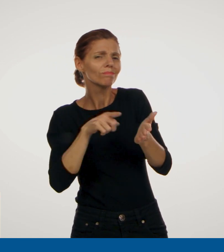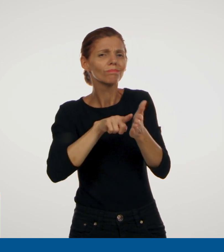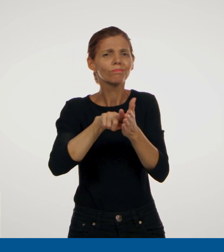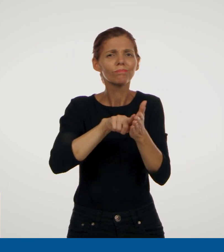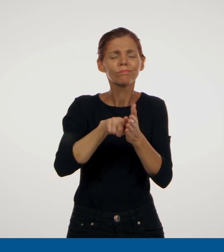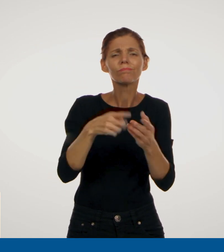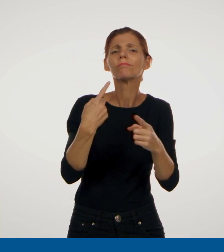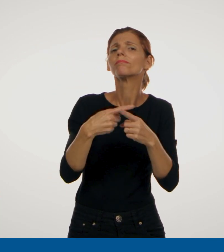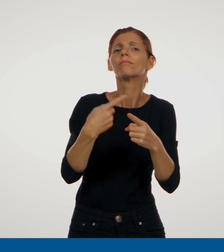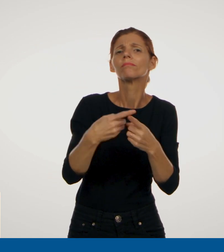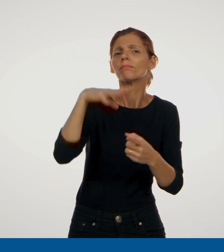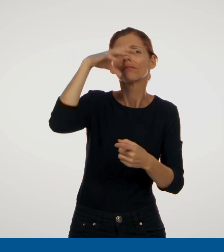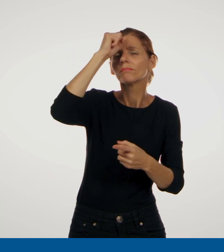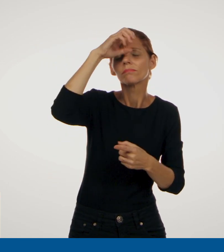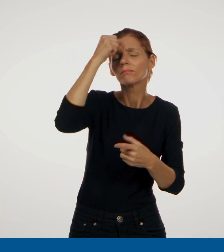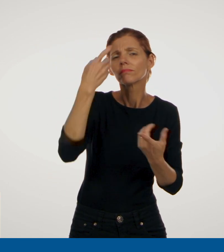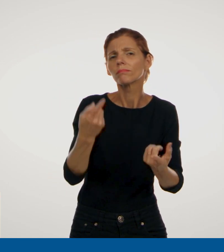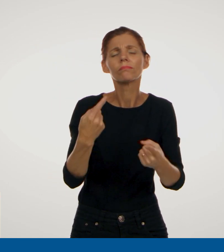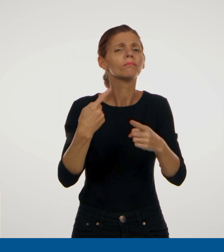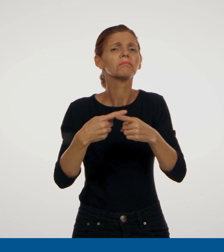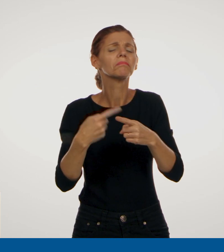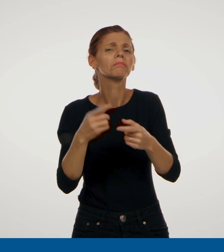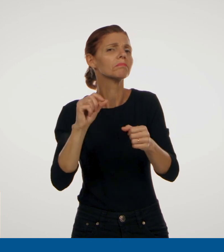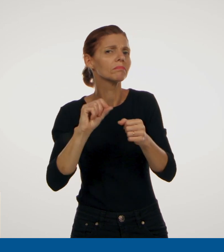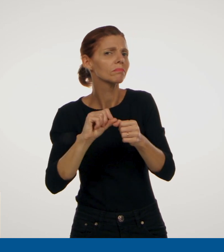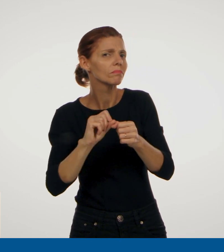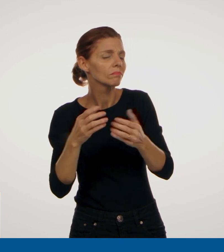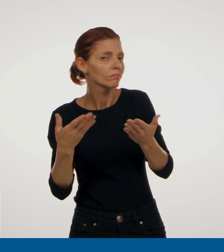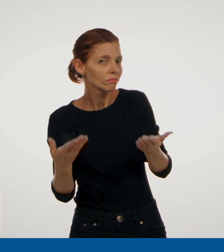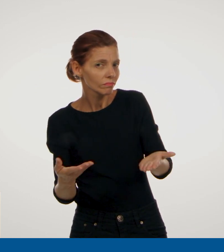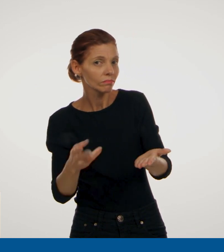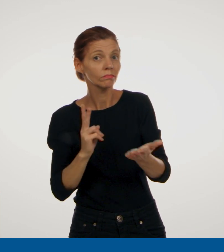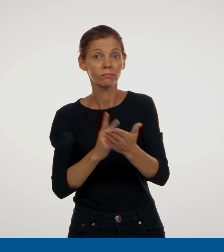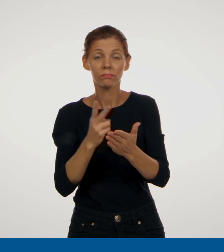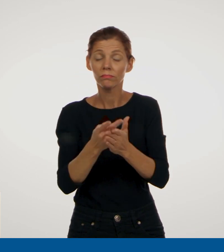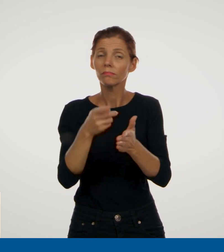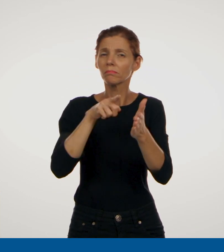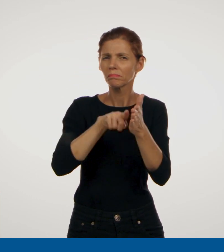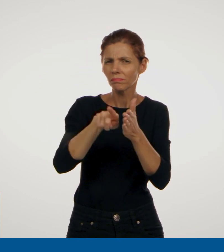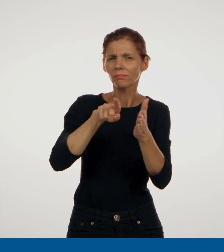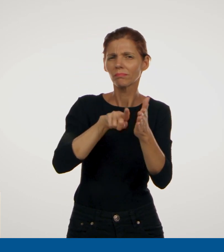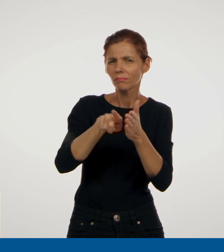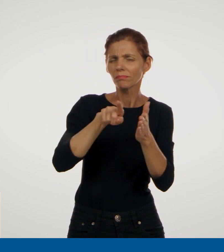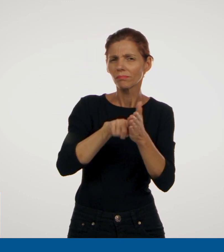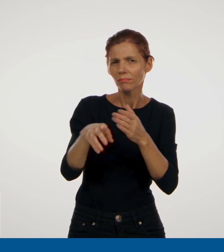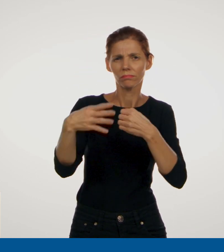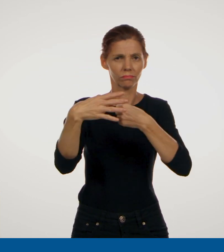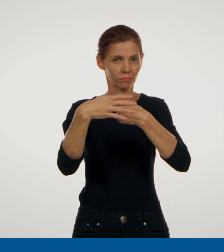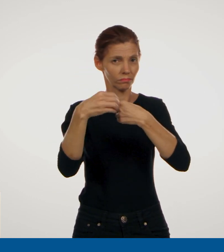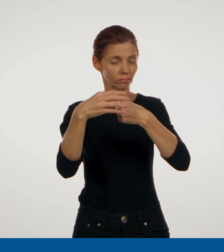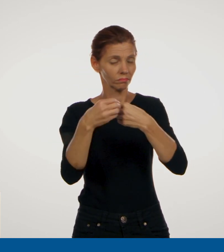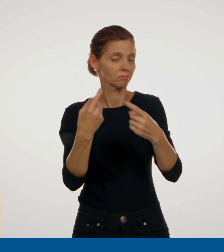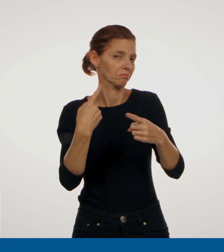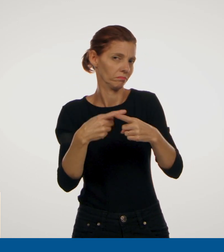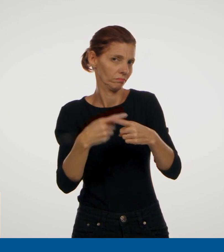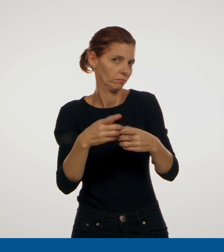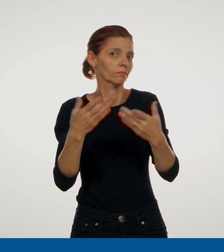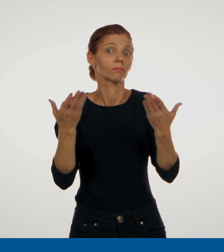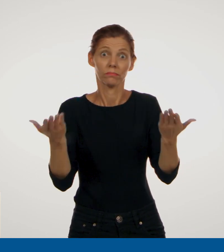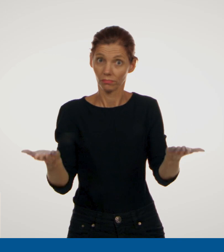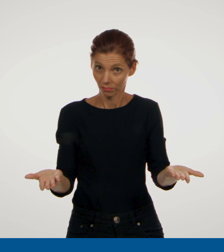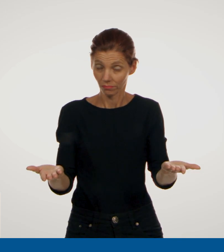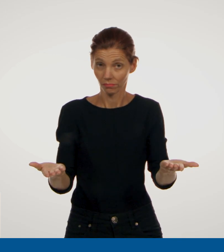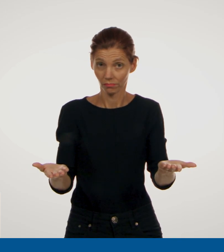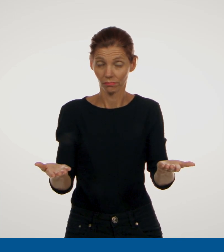aprendê-la ou para que estarmos desempenhando determinada tarefa, enfim, toda vez que questionarmos a validade de um conhecimento, por quê,